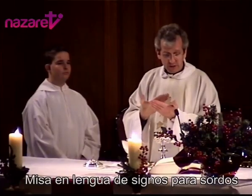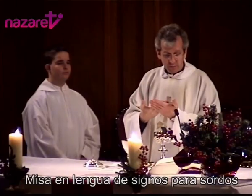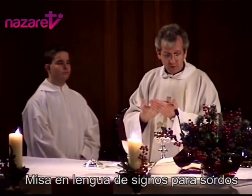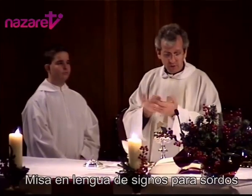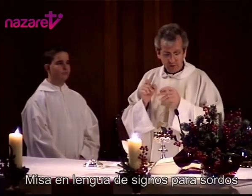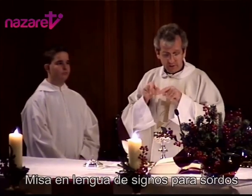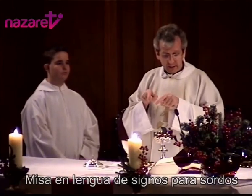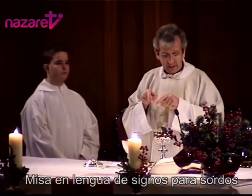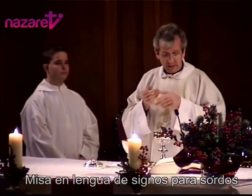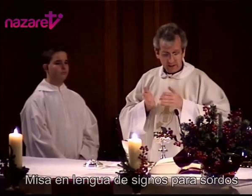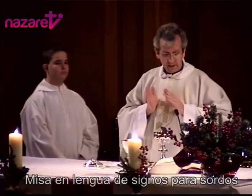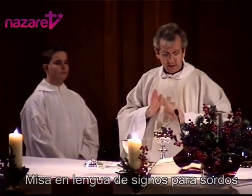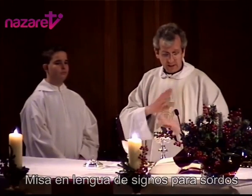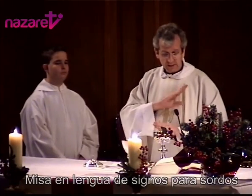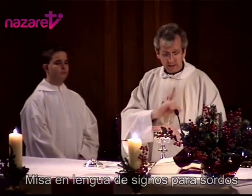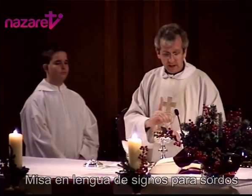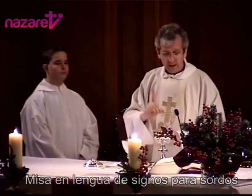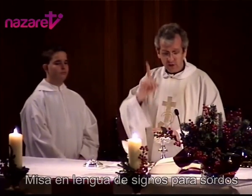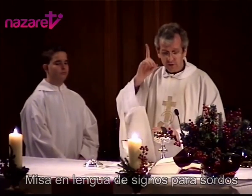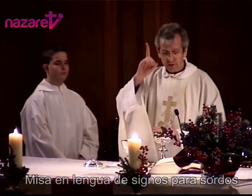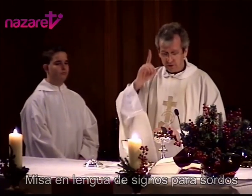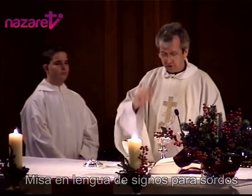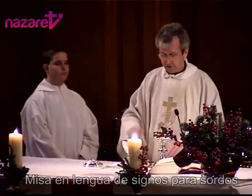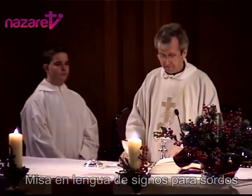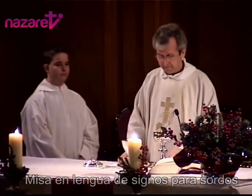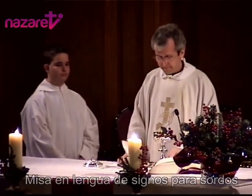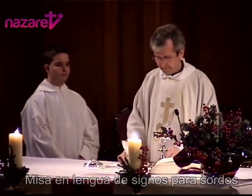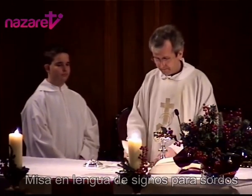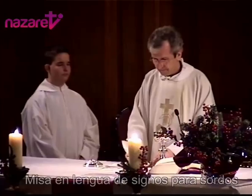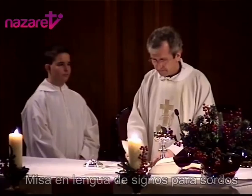dado testimonio de que este es el Hijo de Dios.